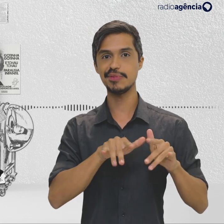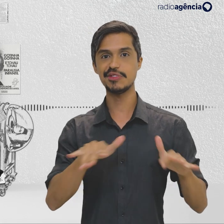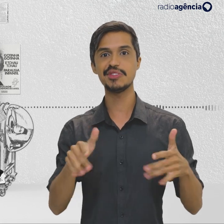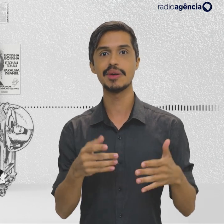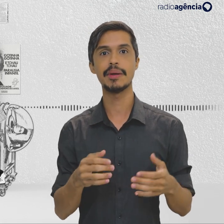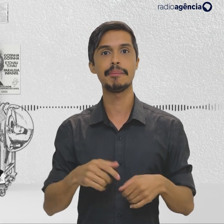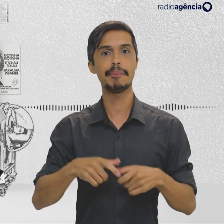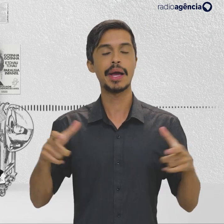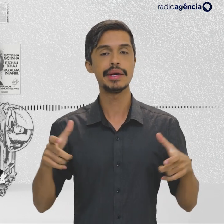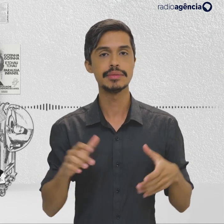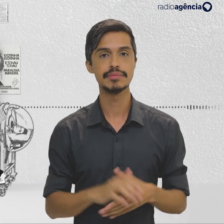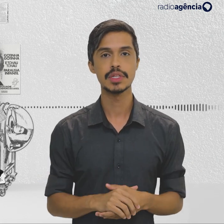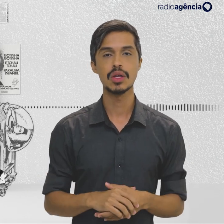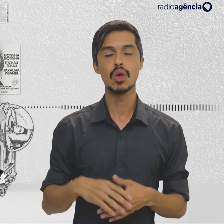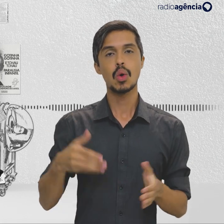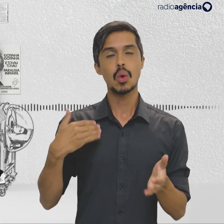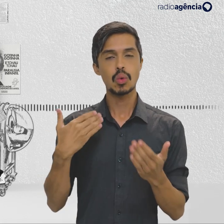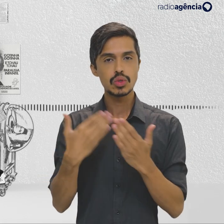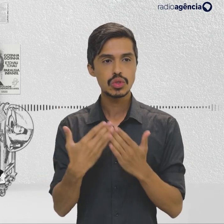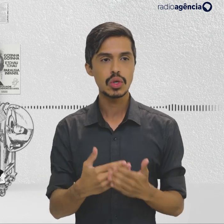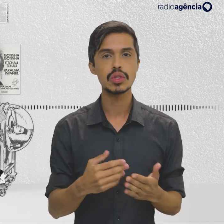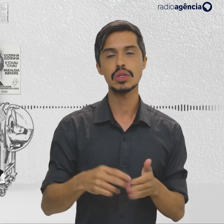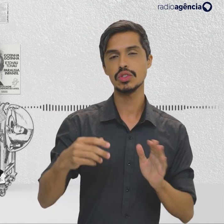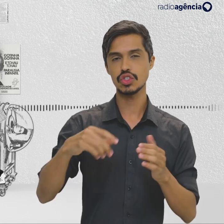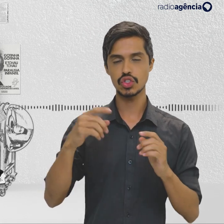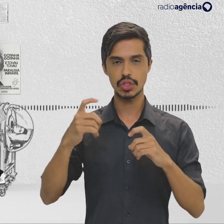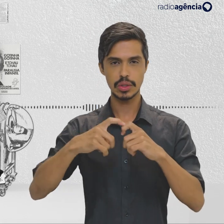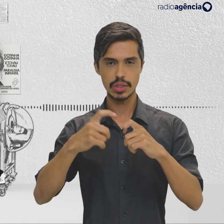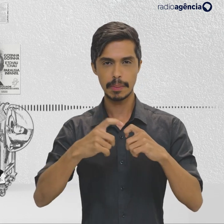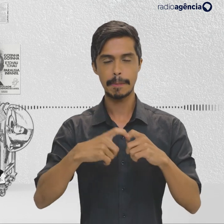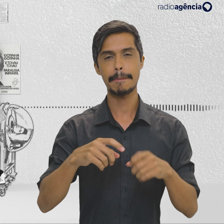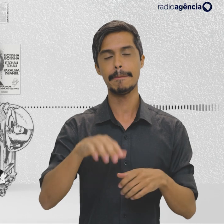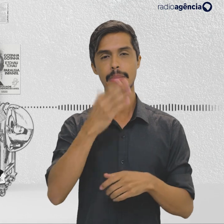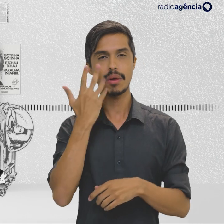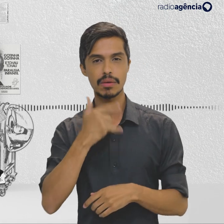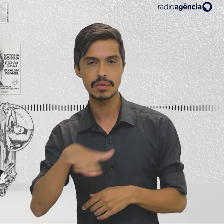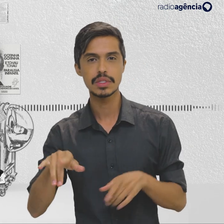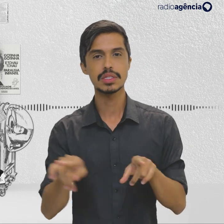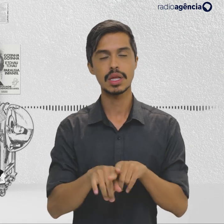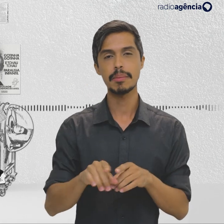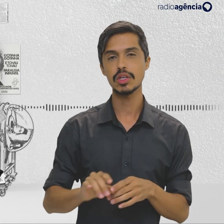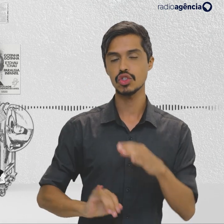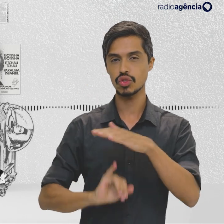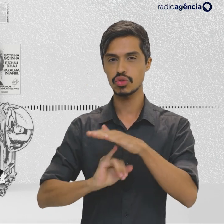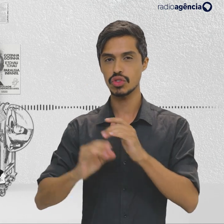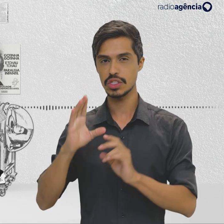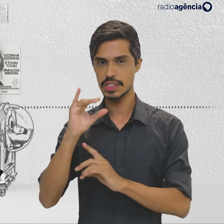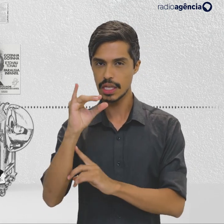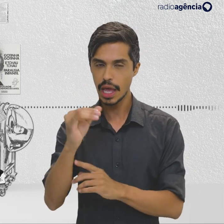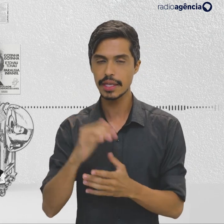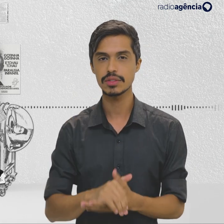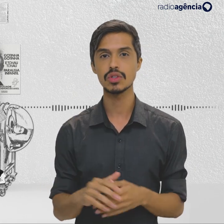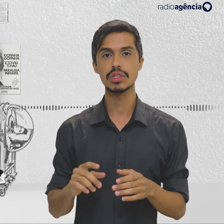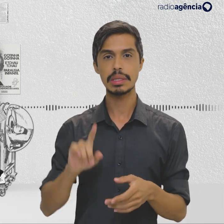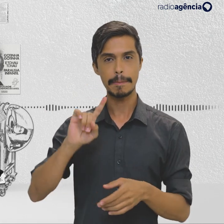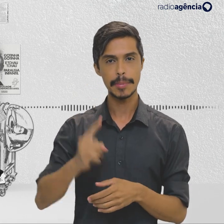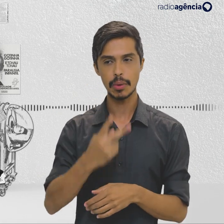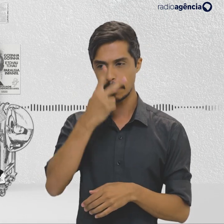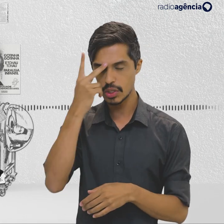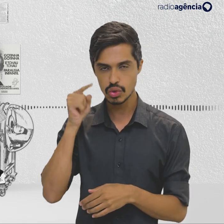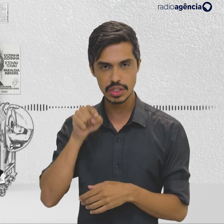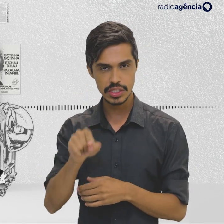alastrando um estudo ainda em andamento da Sociedade Brasileira de Pediatria e do Instituto questão de ciência com cerca de 1000 pediatras